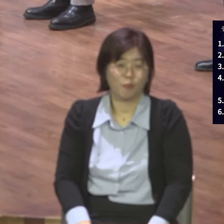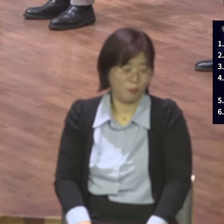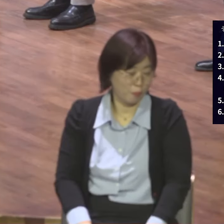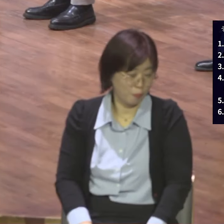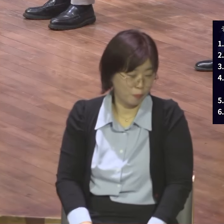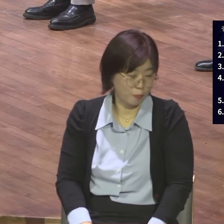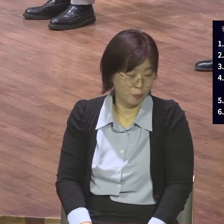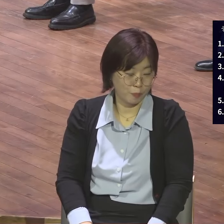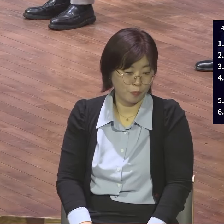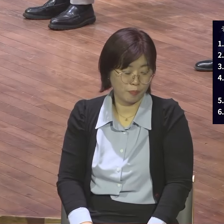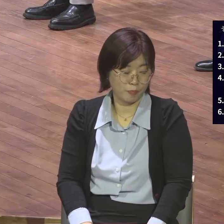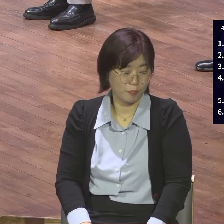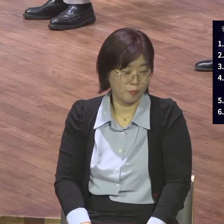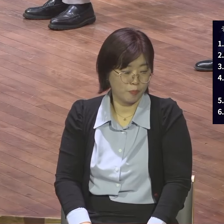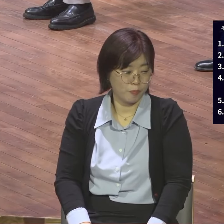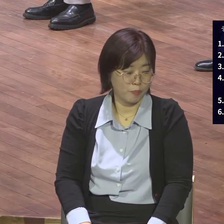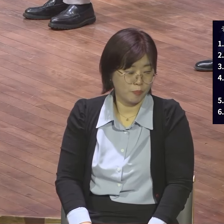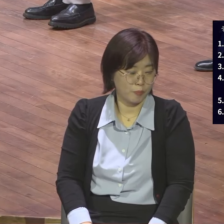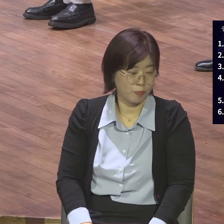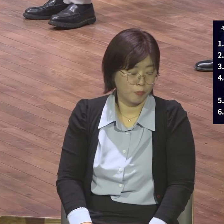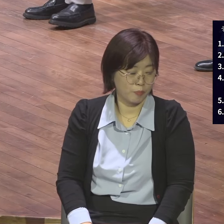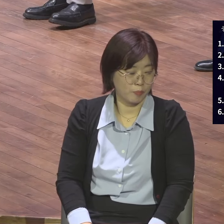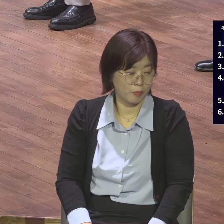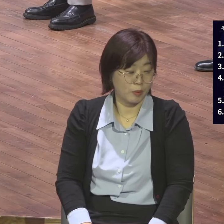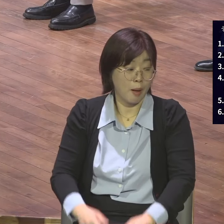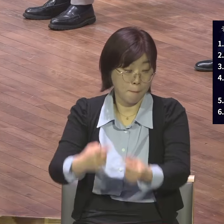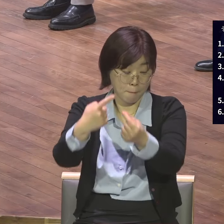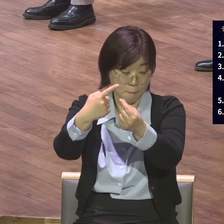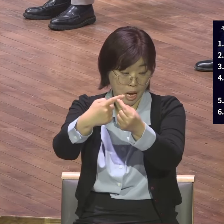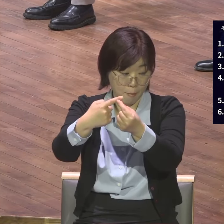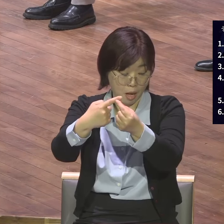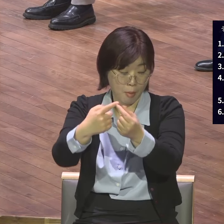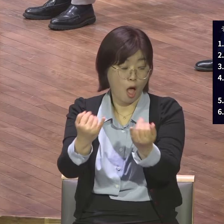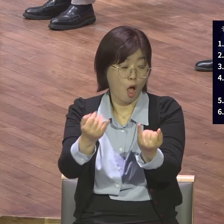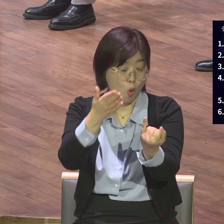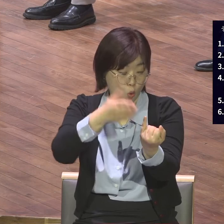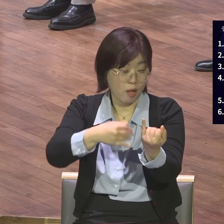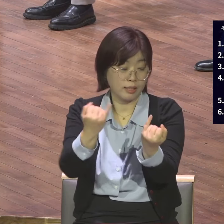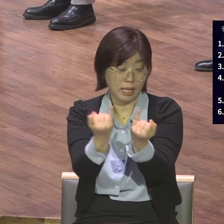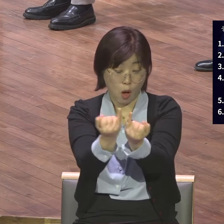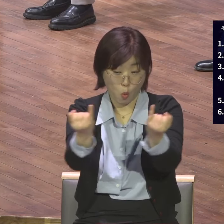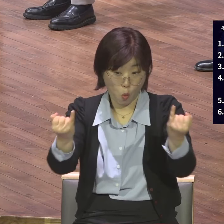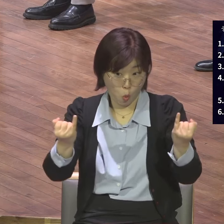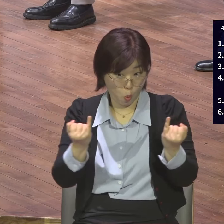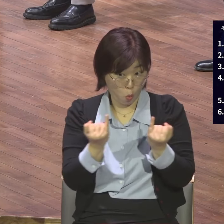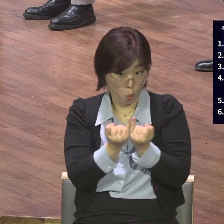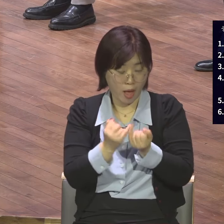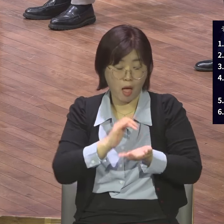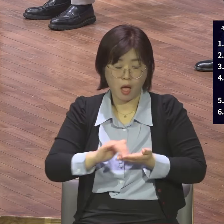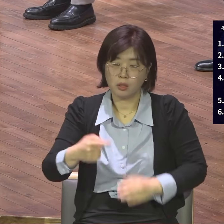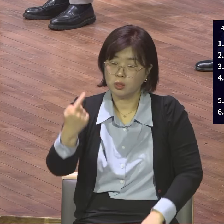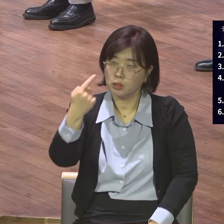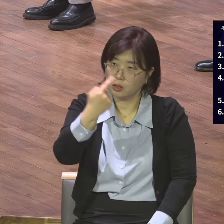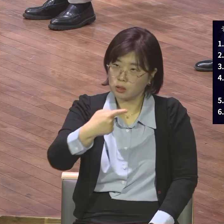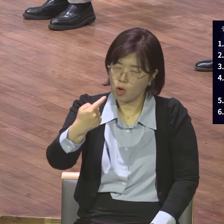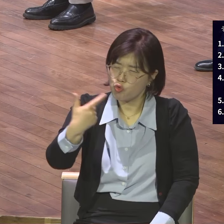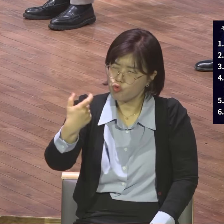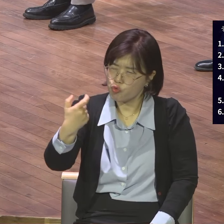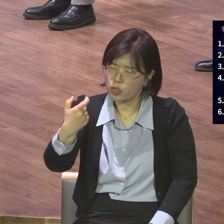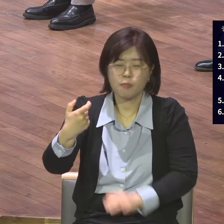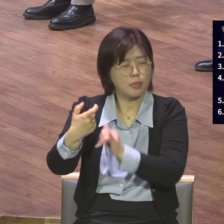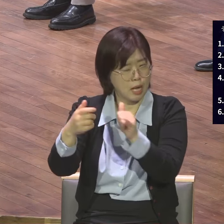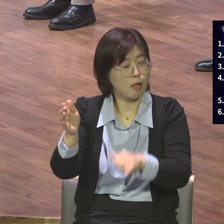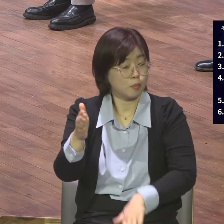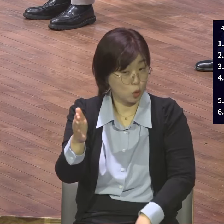줄 확신합니다. 우리 중보기도 하겠습니다. 권사입니다. 1061명의 우리 권사님들이 계십니다. 우리 기도의